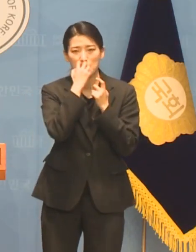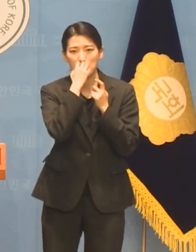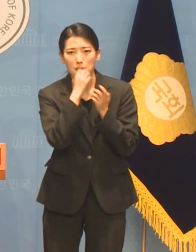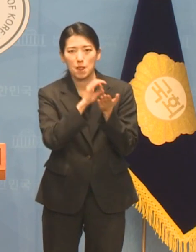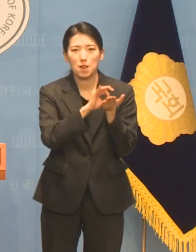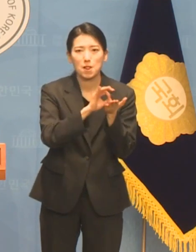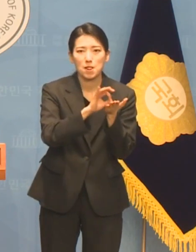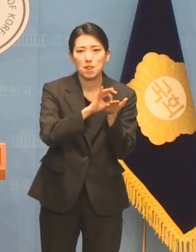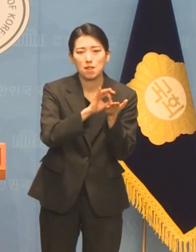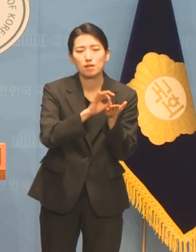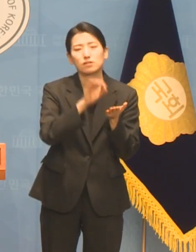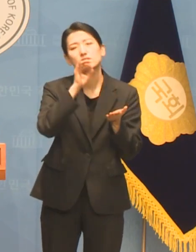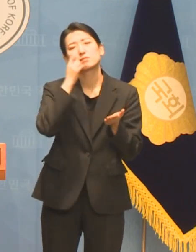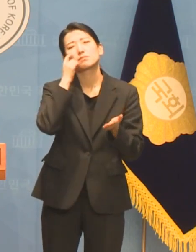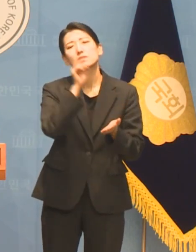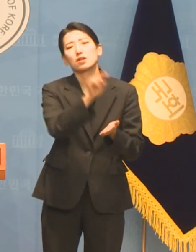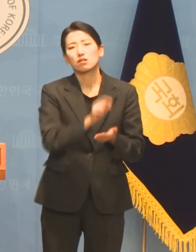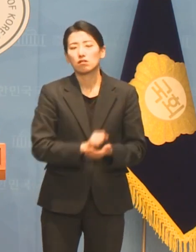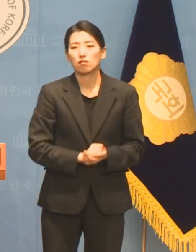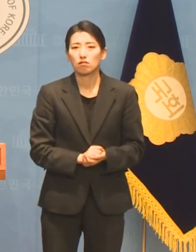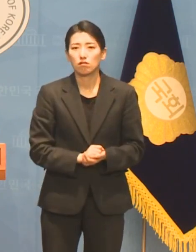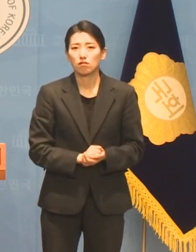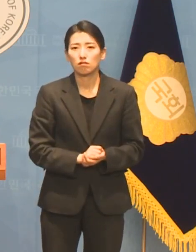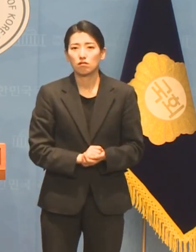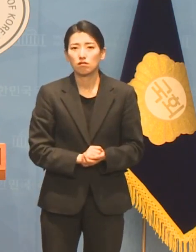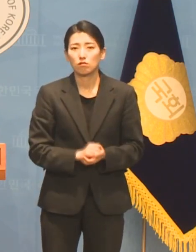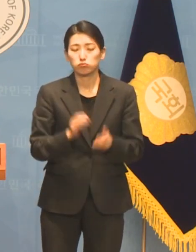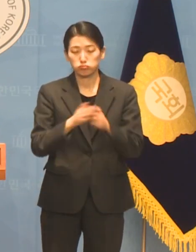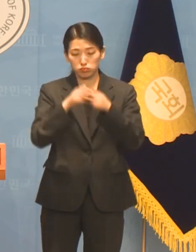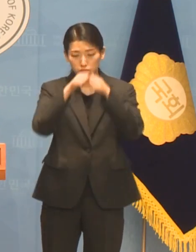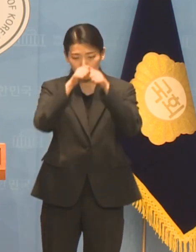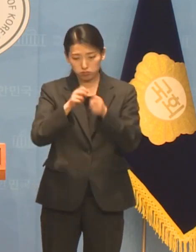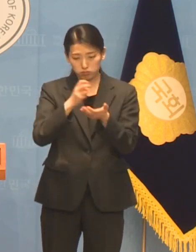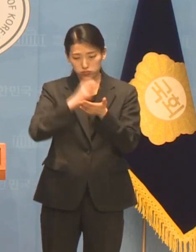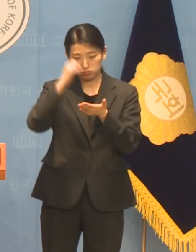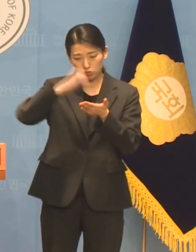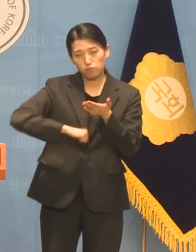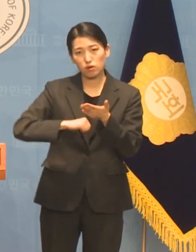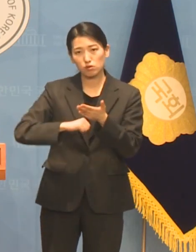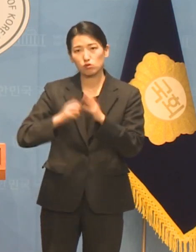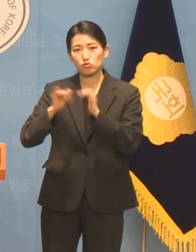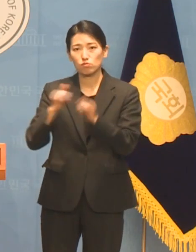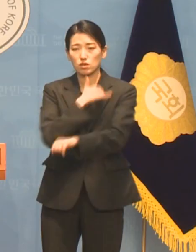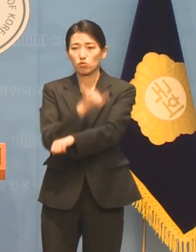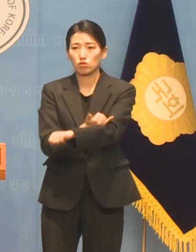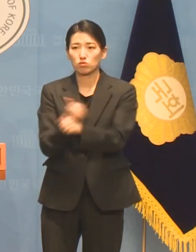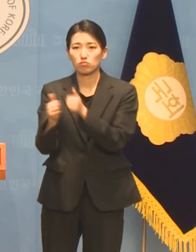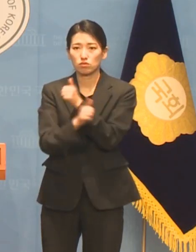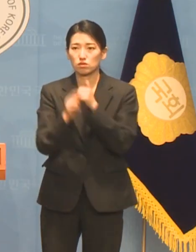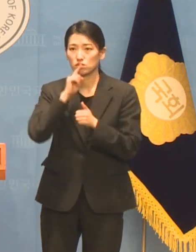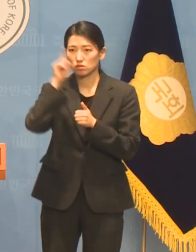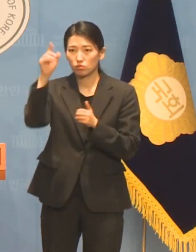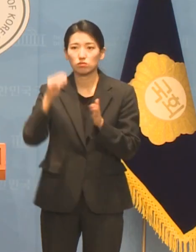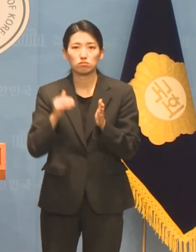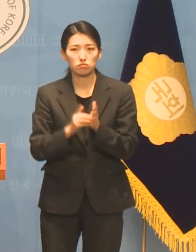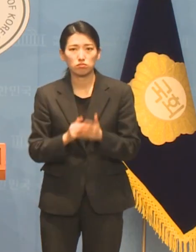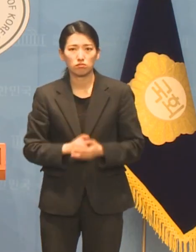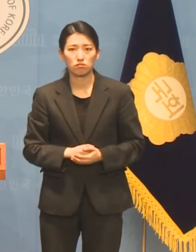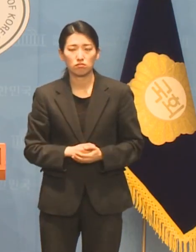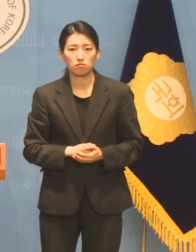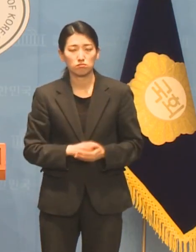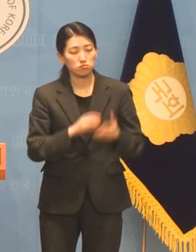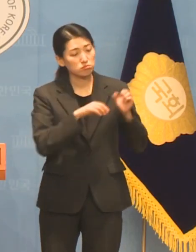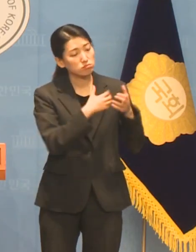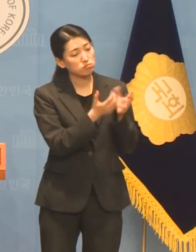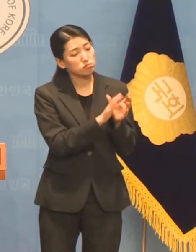공무원 행동강령 위반 혐의 및 세부 집행지침 위반 혐의로 국민권익위에 신고하기도 하였습니다. 이렇듯 국민의힘은